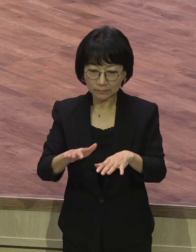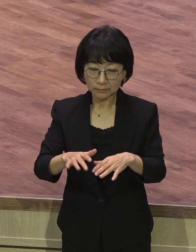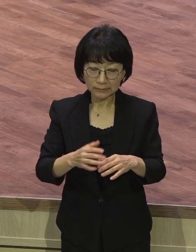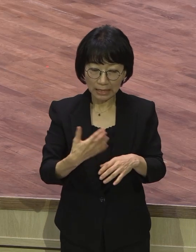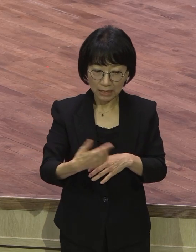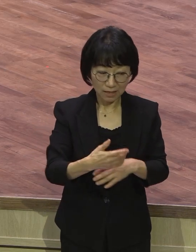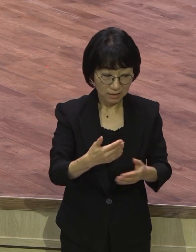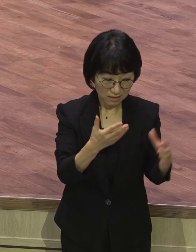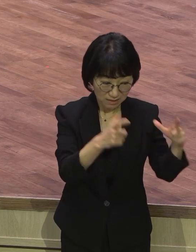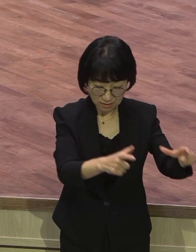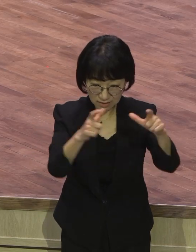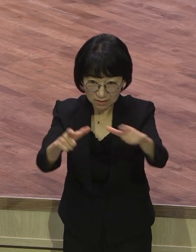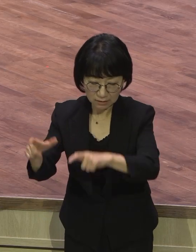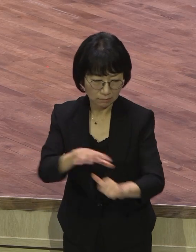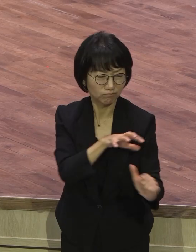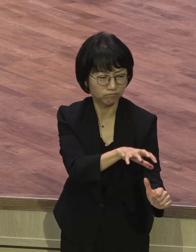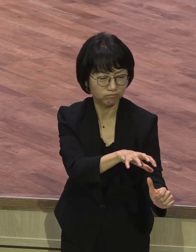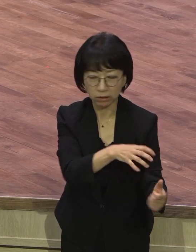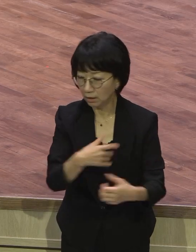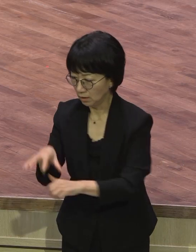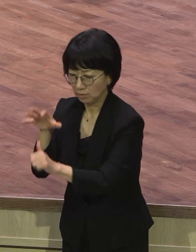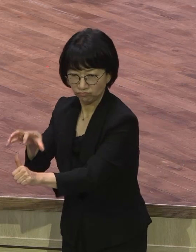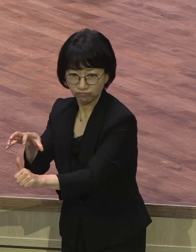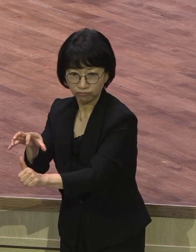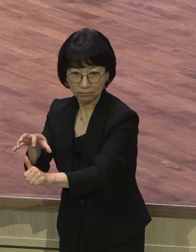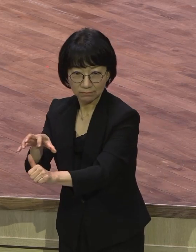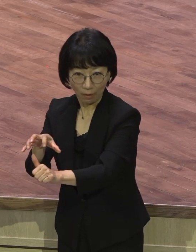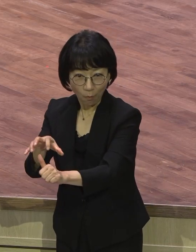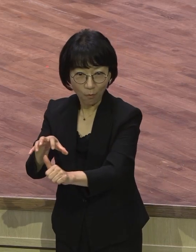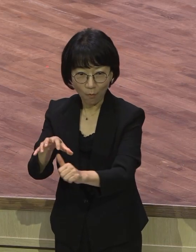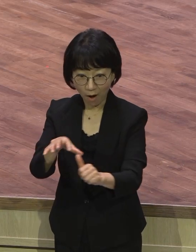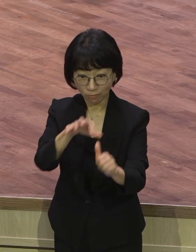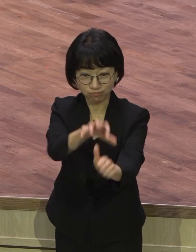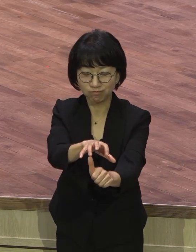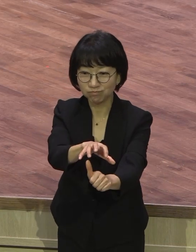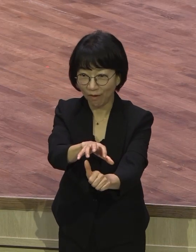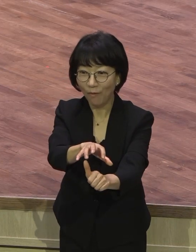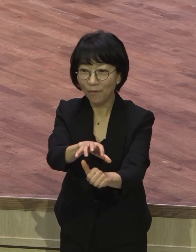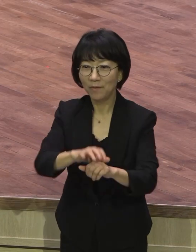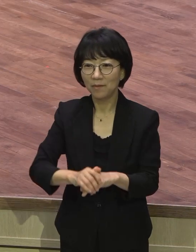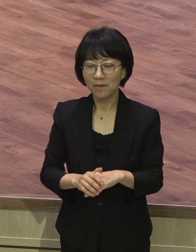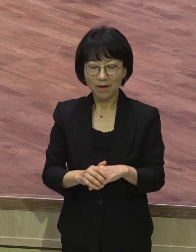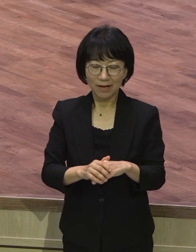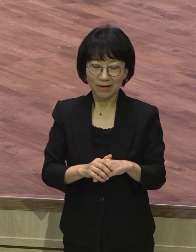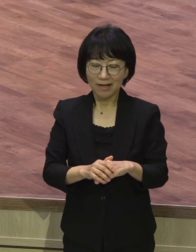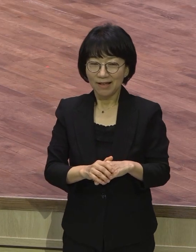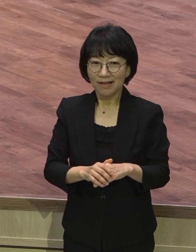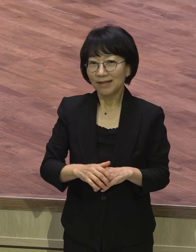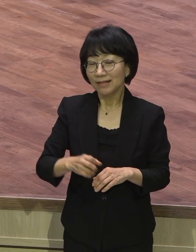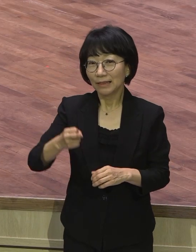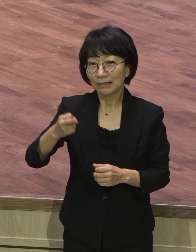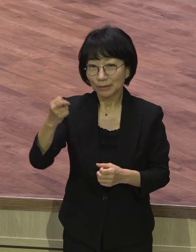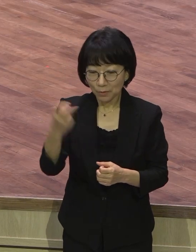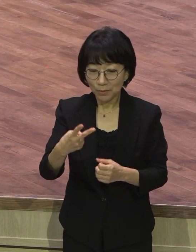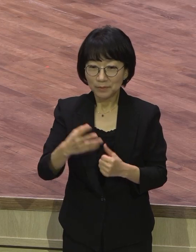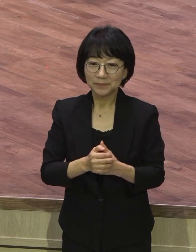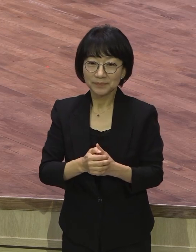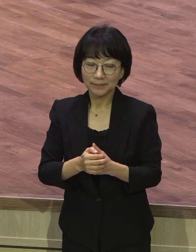같은 간열적인 봉쇄는 계속해서 새로운 기준, 노멘으로 그렇게 확산되는데